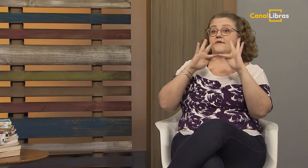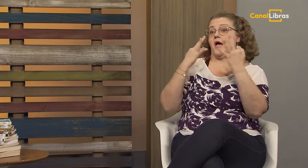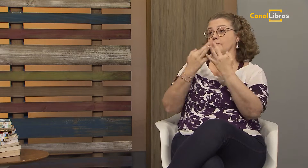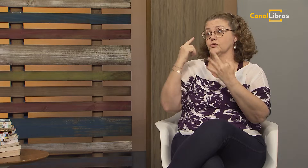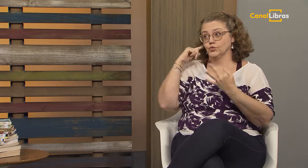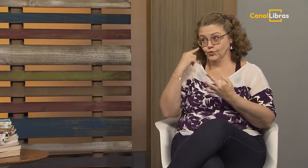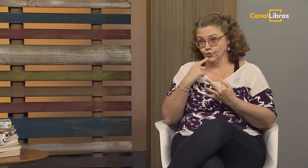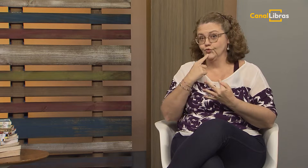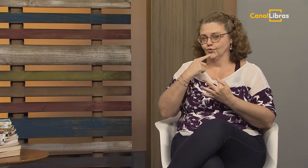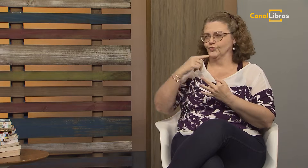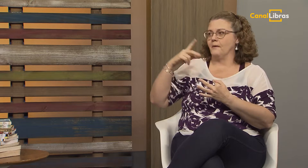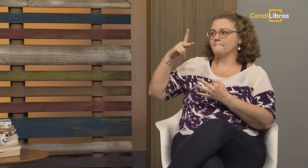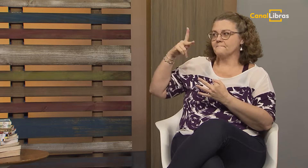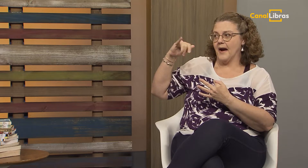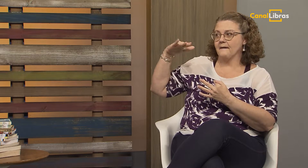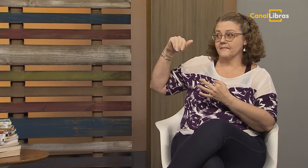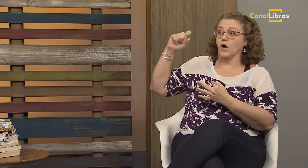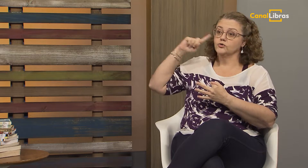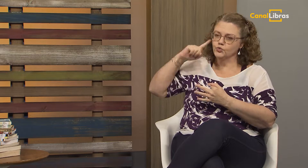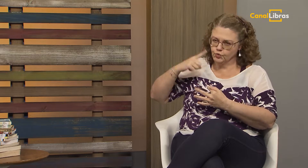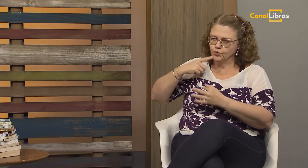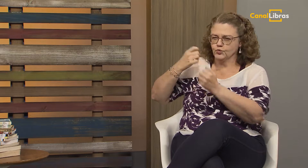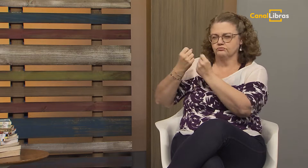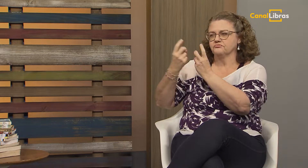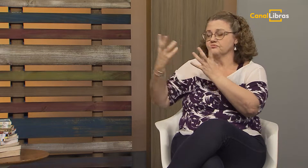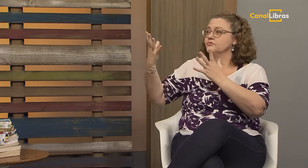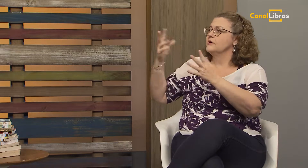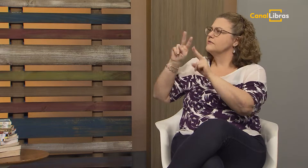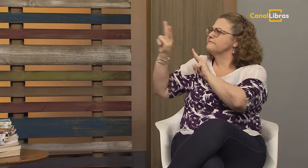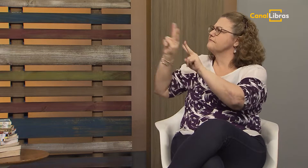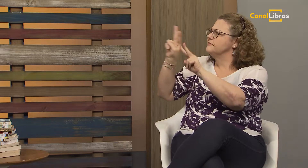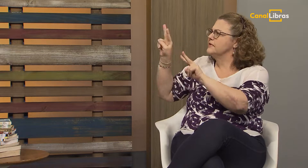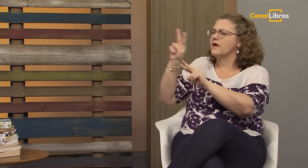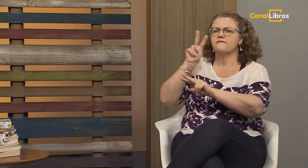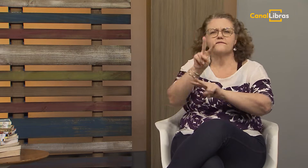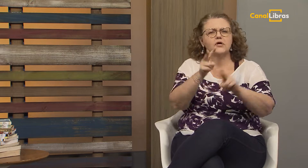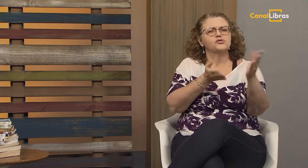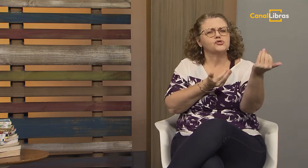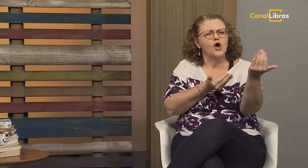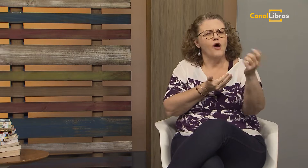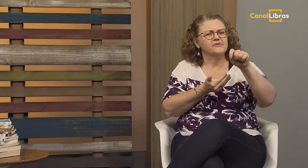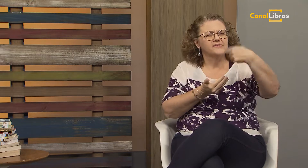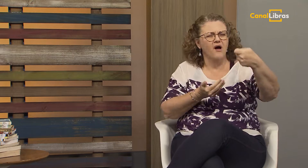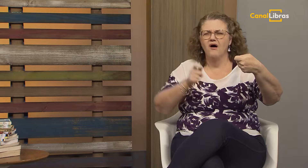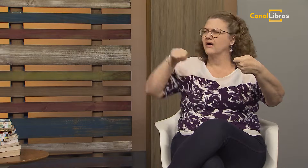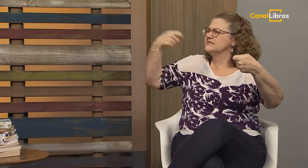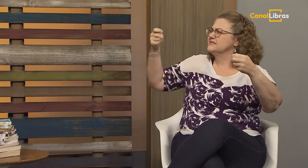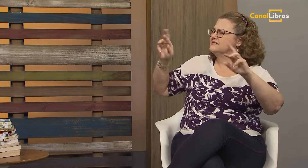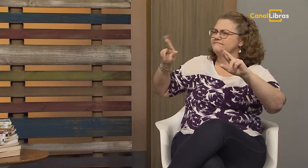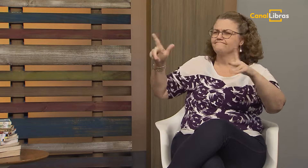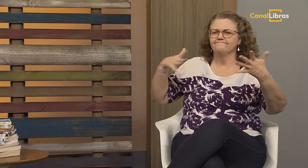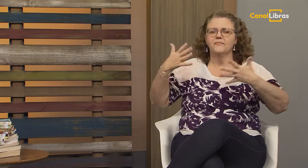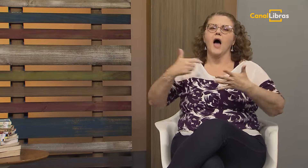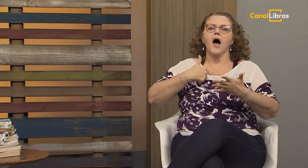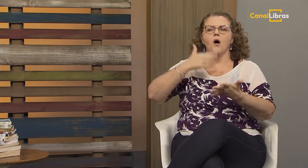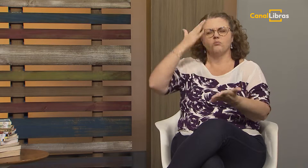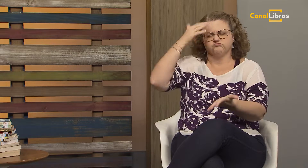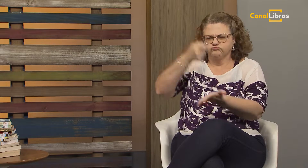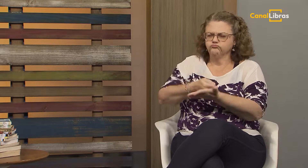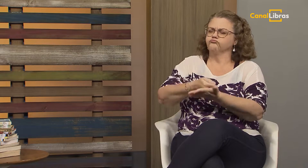é de surdos. Meu pai e minha mãe são surdos. Por isso eu observava a diferença no uso de surdos mais velhos e de surdos mais novos,